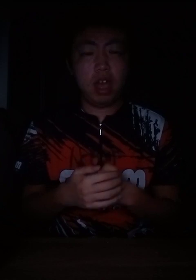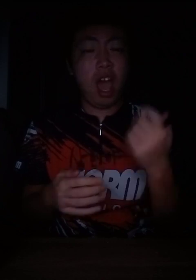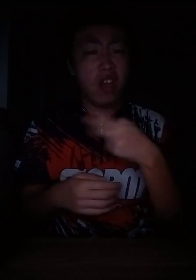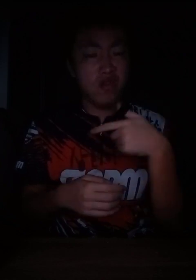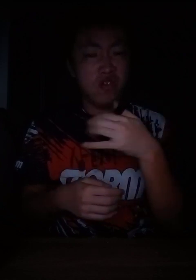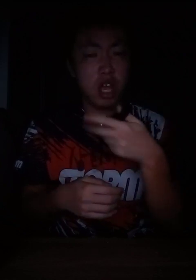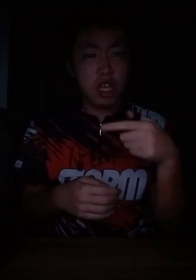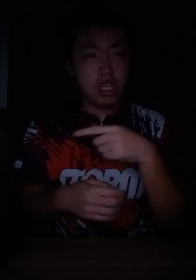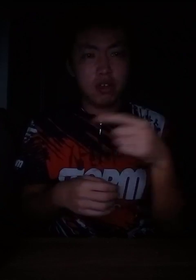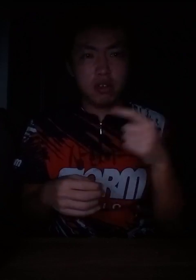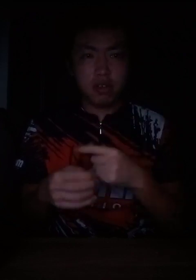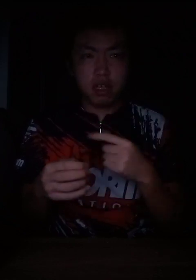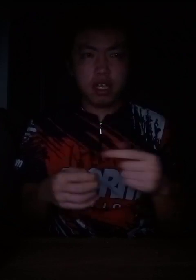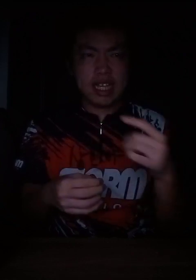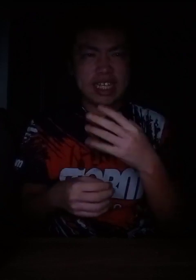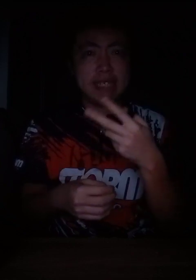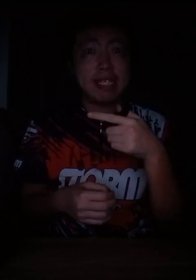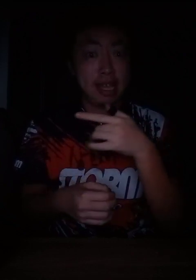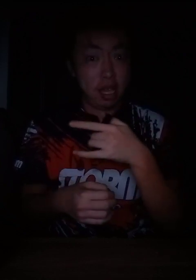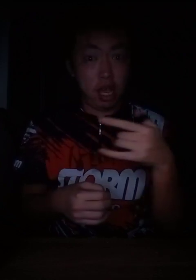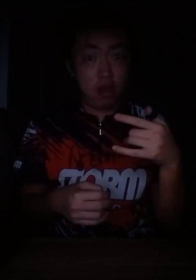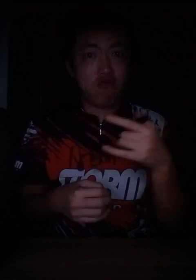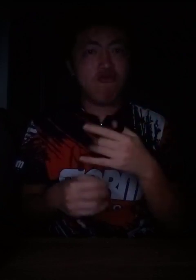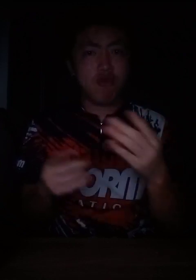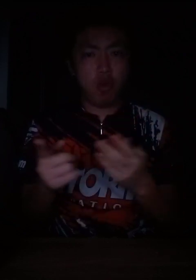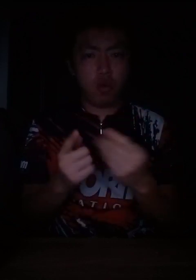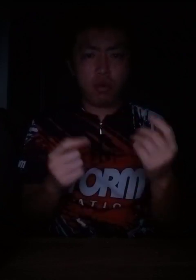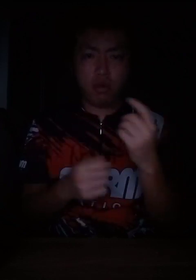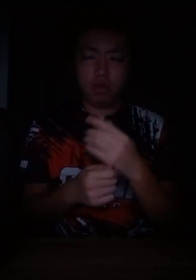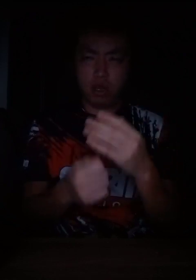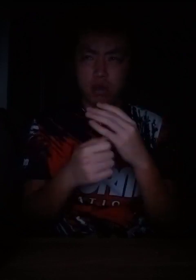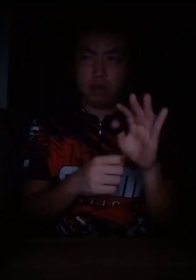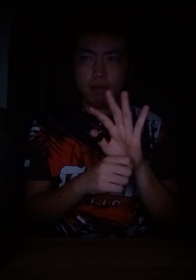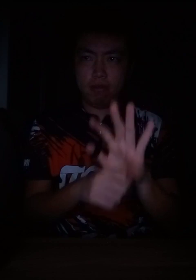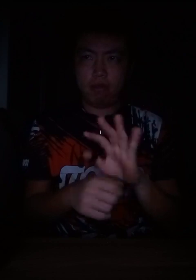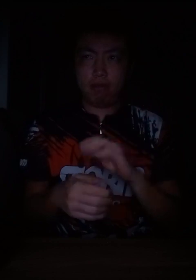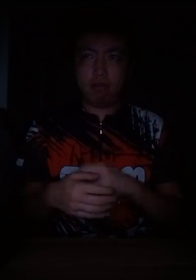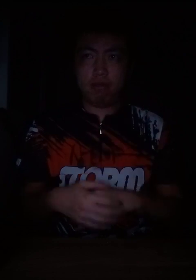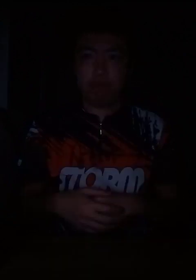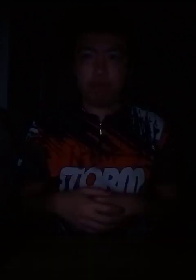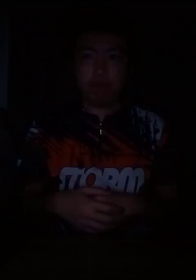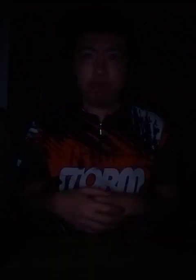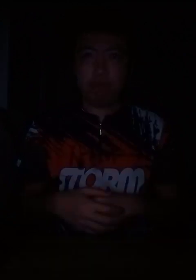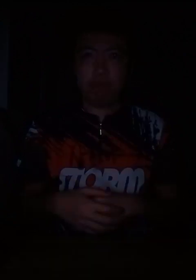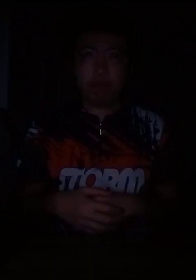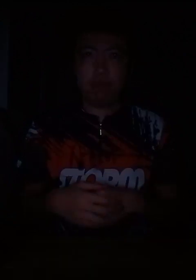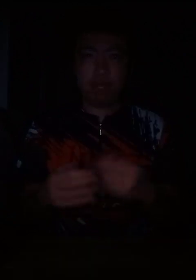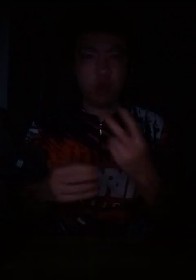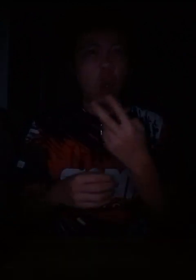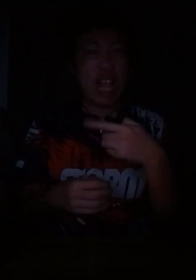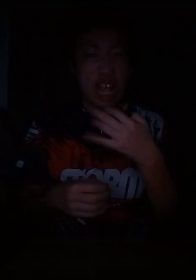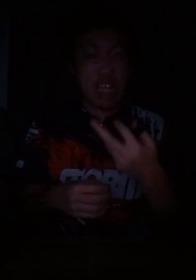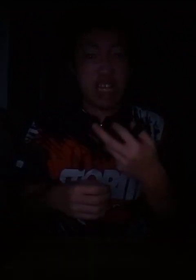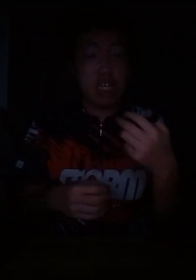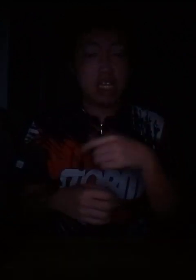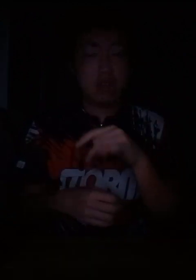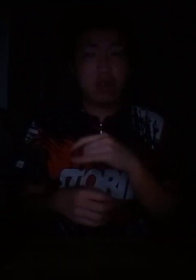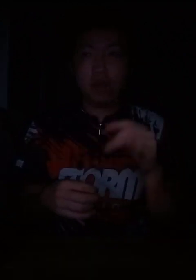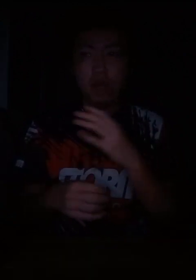행정국장이 예산을 쥐었자 김 씨에게 줄 봉급도 만들어놨다고 설명합니다. 손 사장은 지난 18일 역삼동의